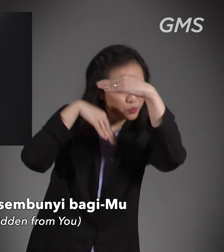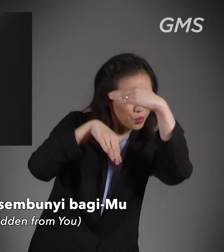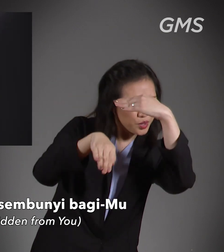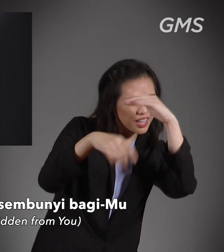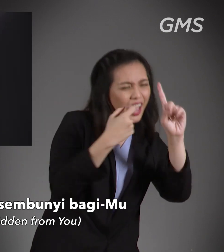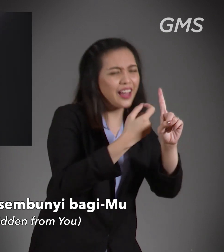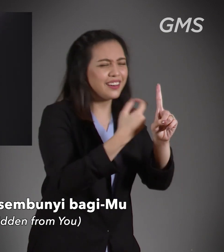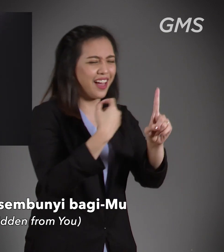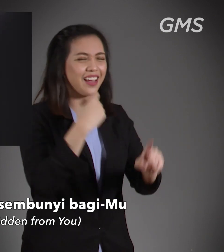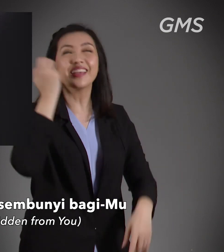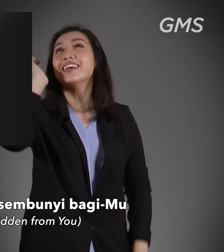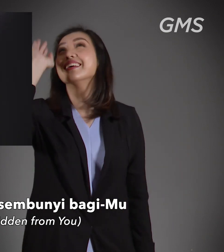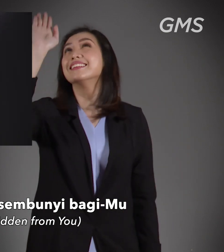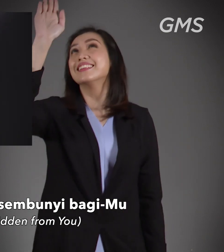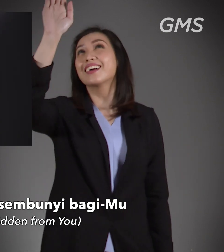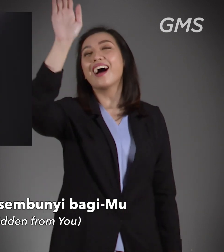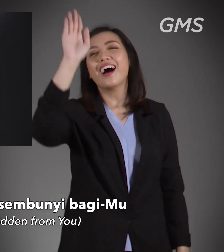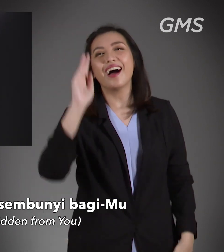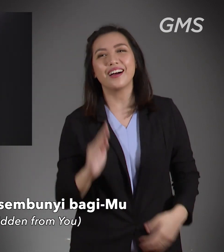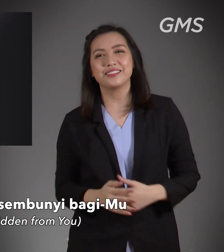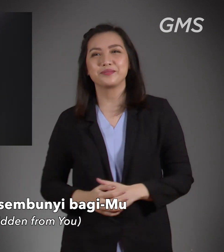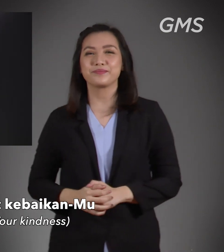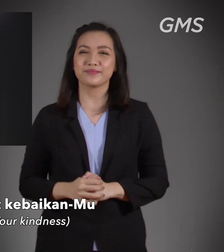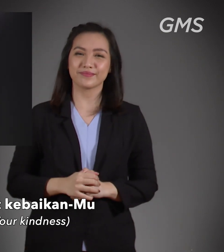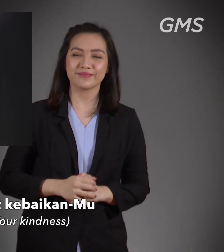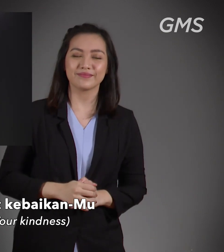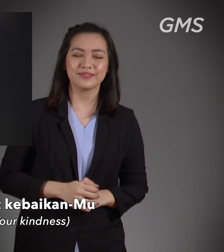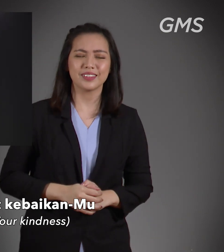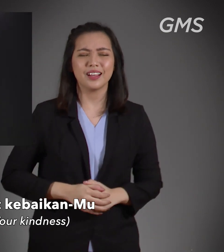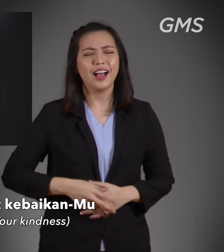yang tersembunyi bagimu.